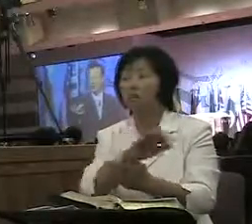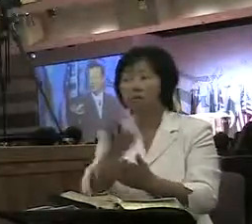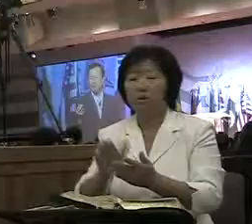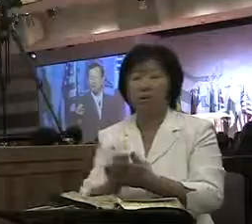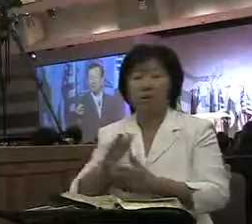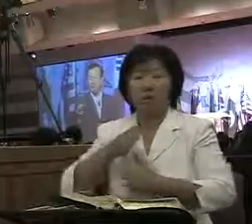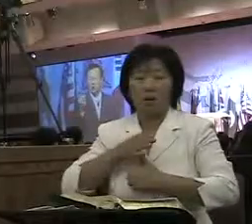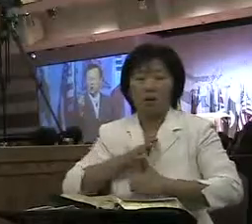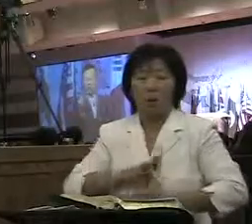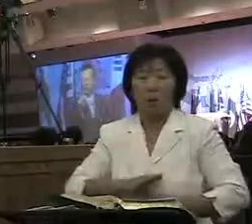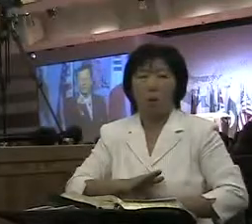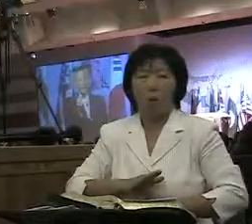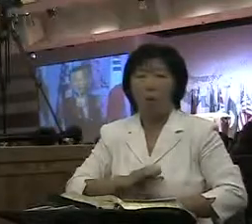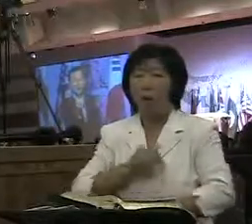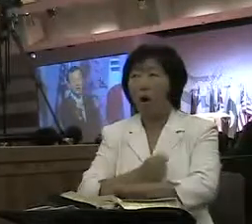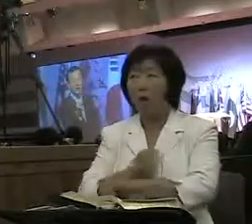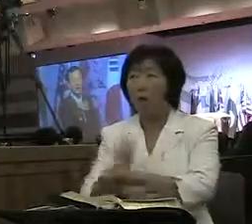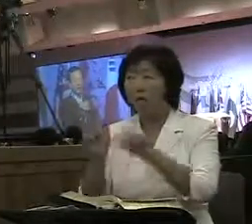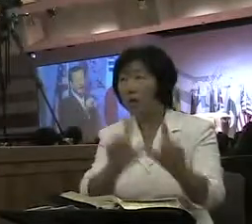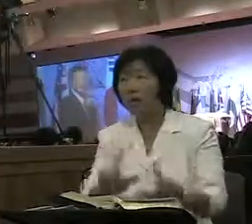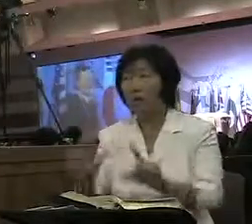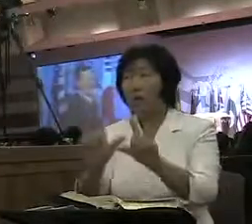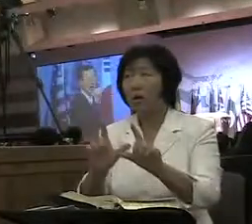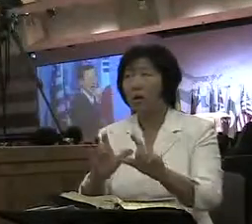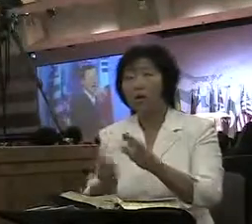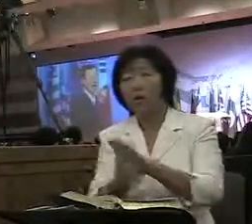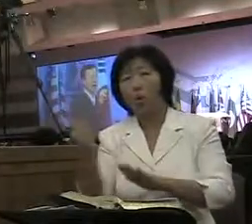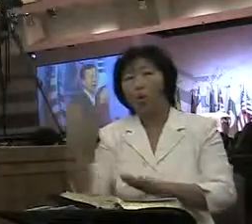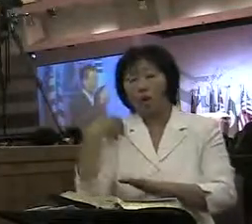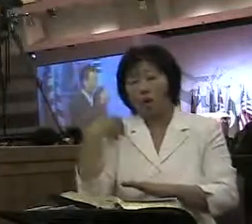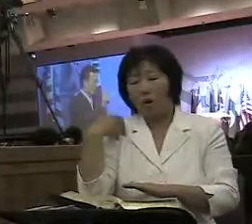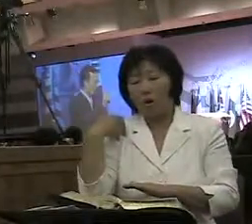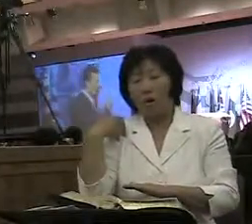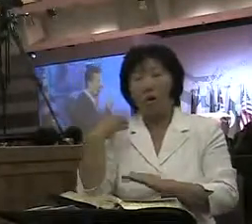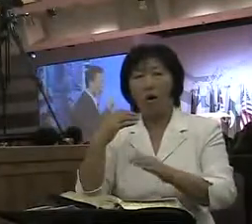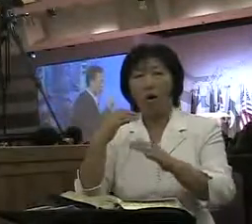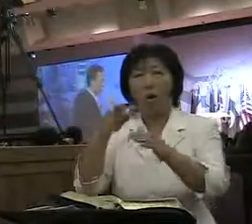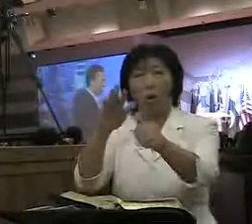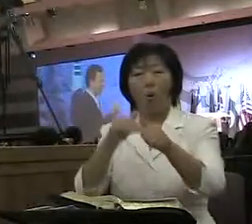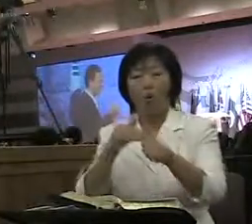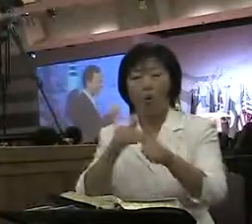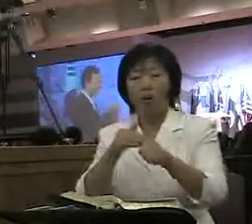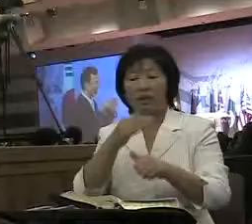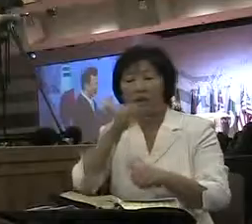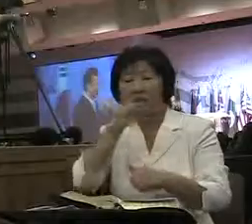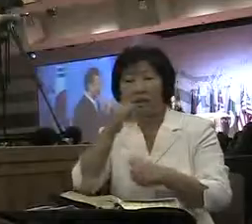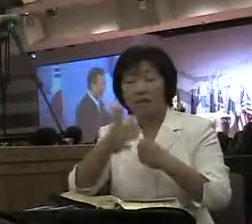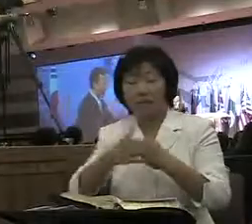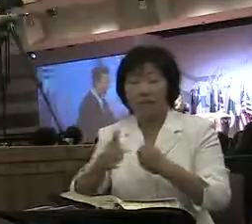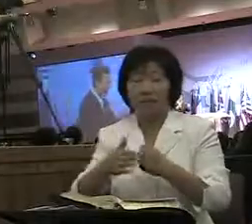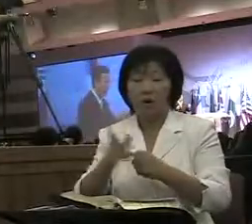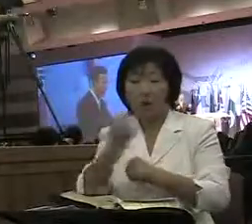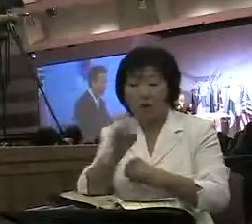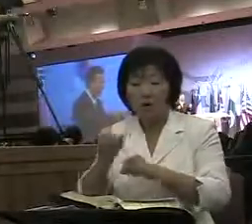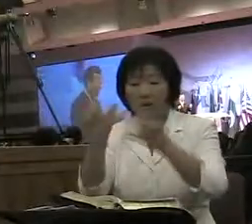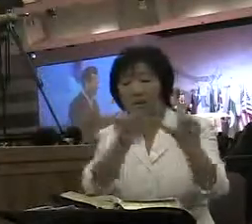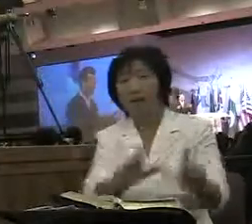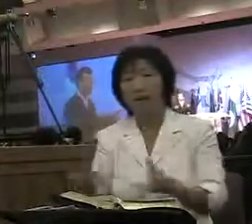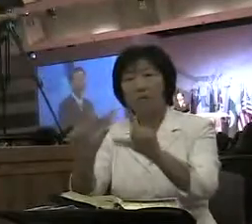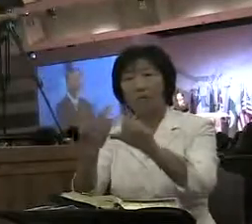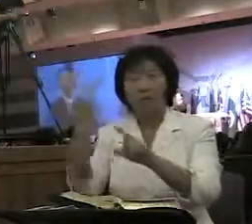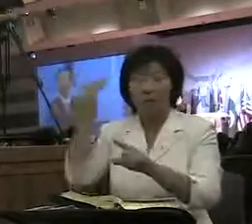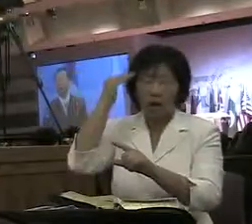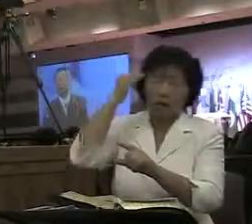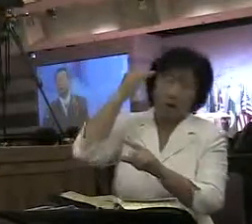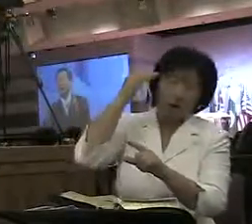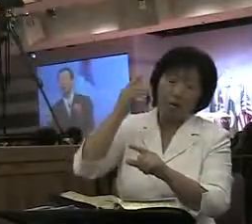삽니다. 소명의식이 있기 때문에, 이 컬링이 있기 때문에 우리의 삶에 어떠한 장애가 있고